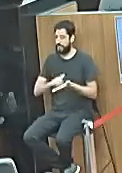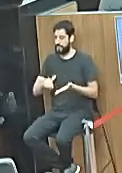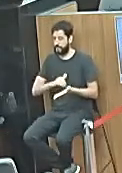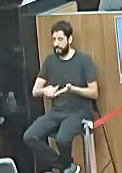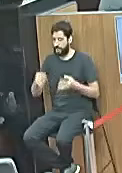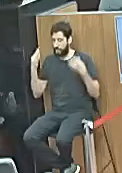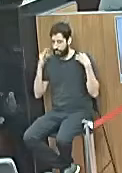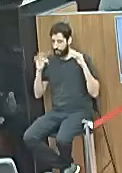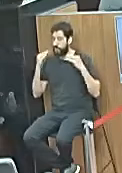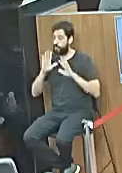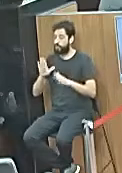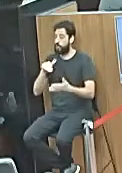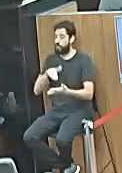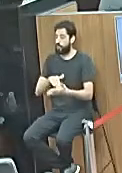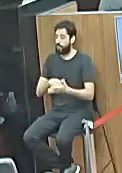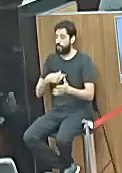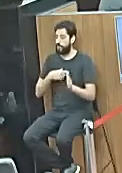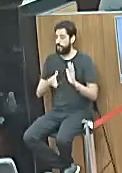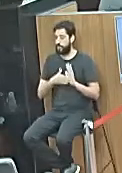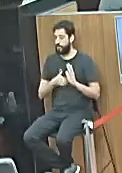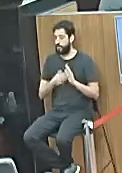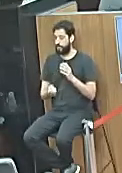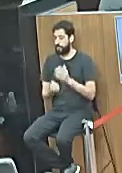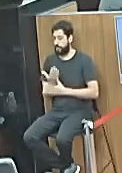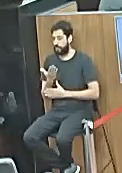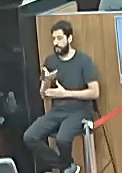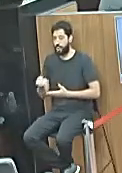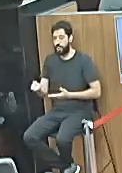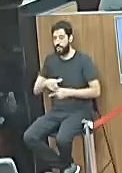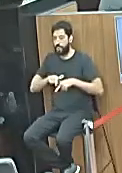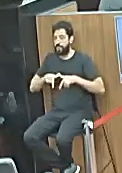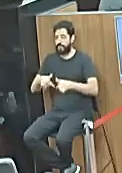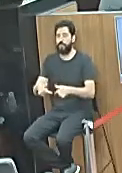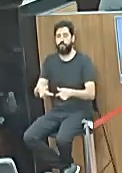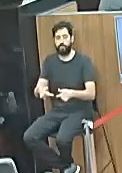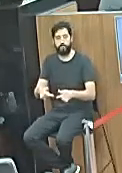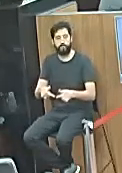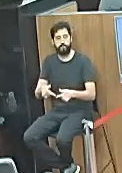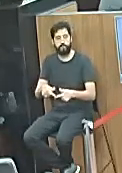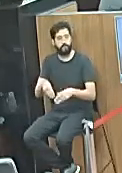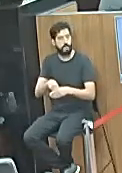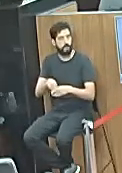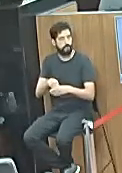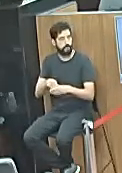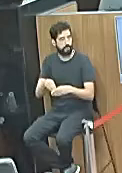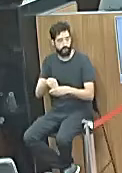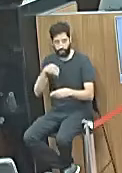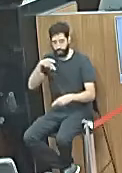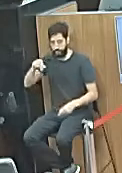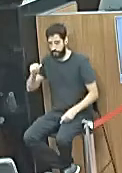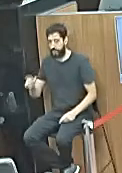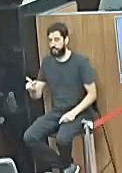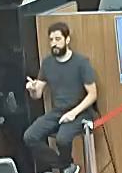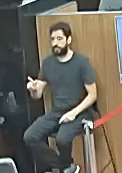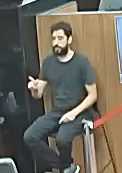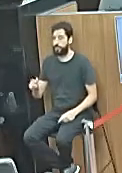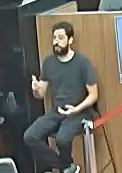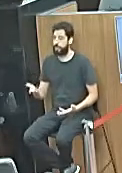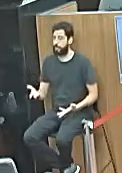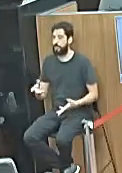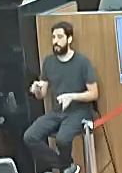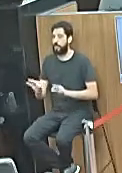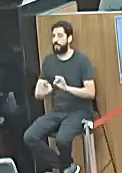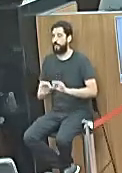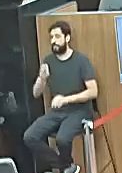por último nós fizemos a proposta de criação de uma nova ação de dentro do do ppg é no